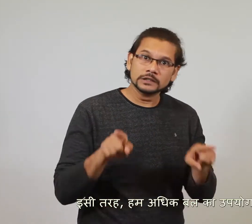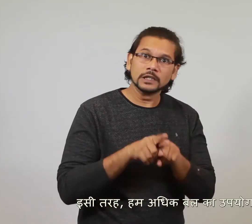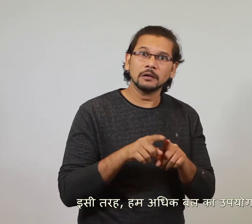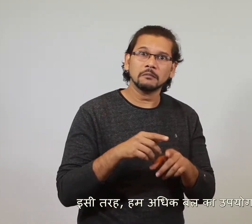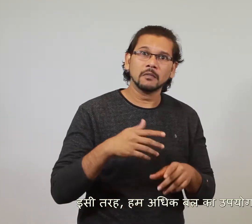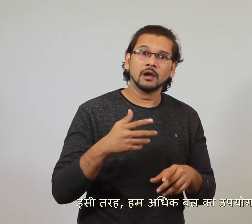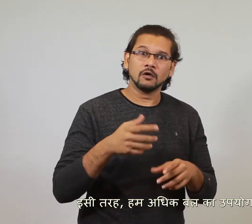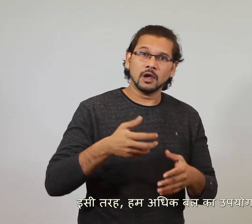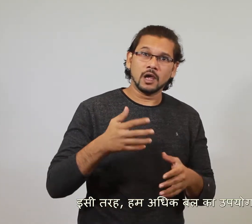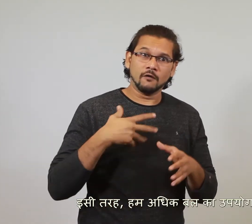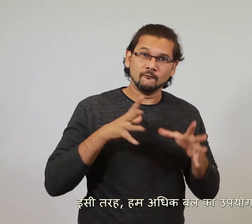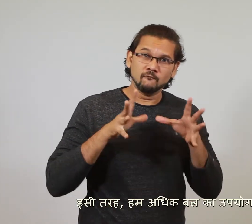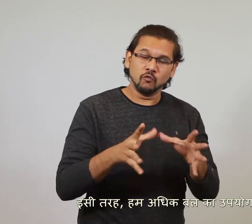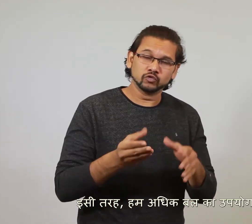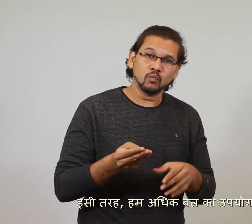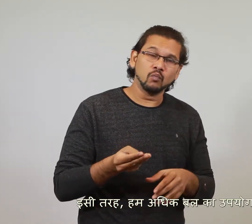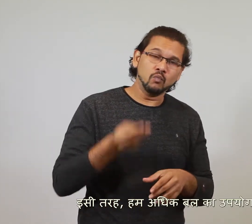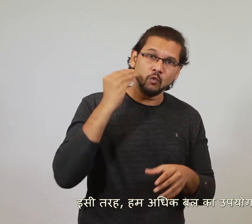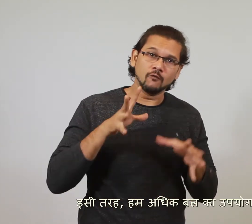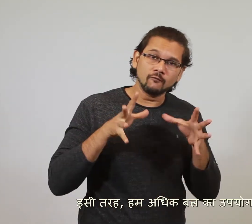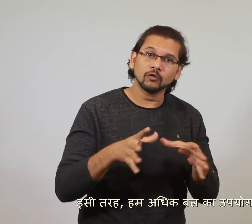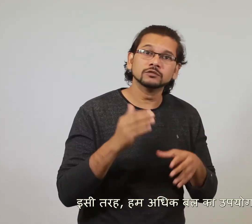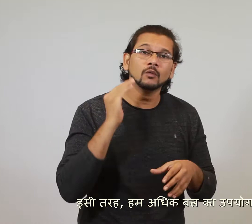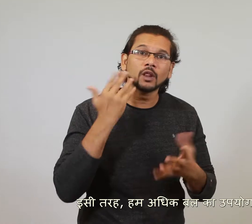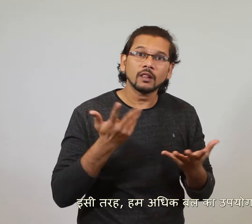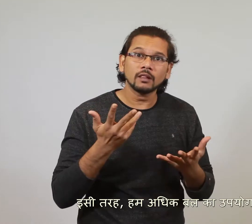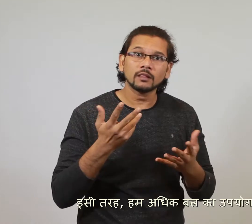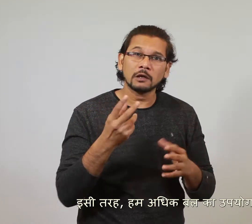इसी तरह हम अधिक बल का उपयोग तब भी करते हैं